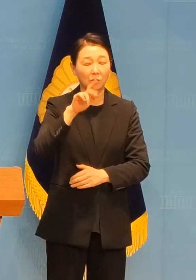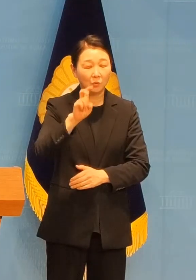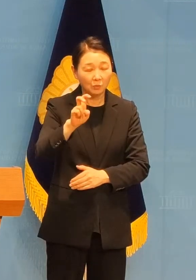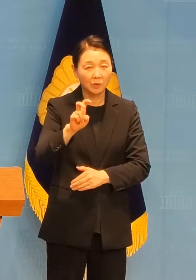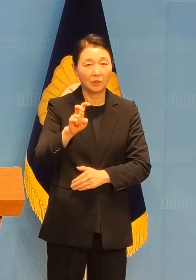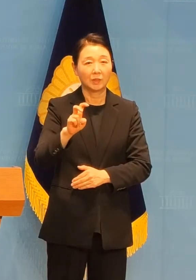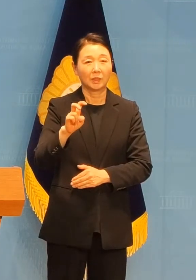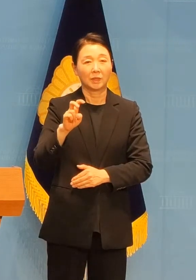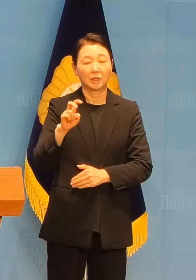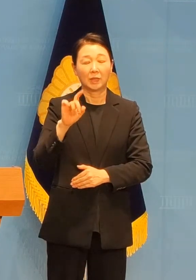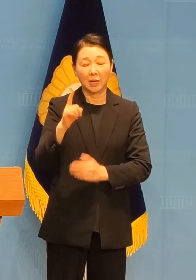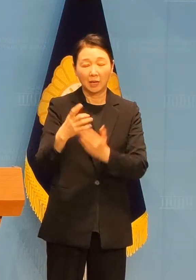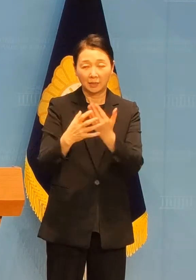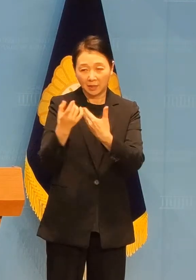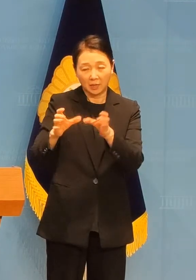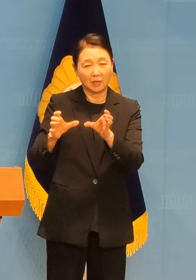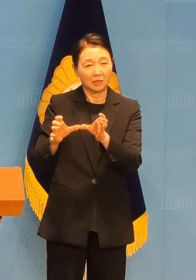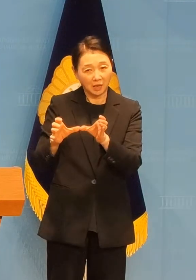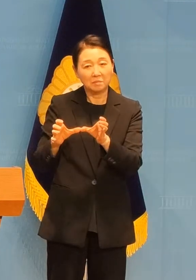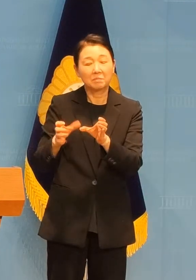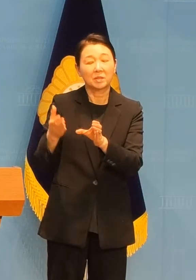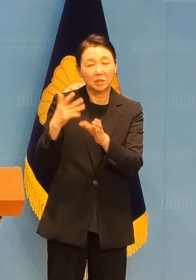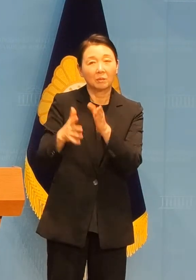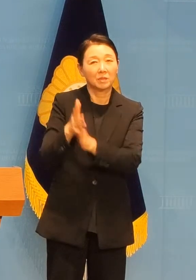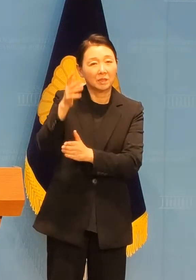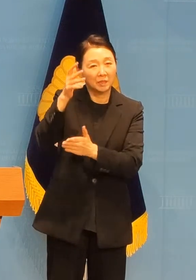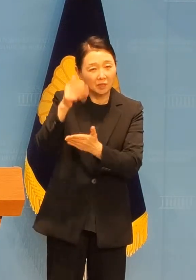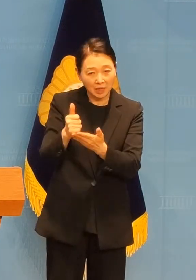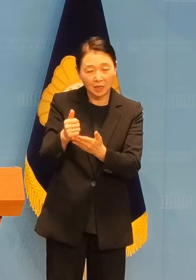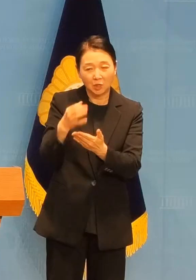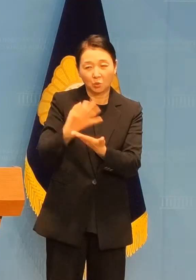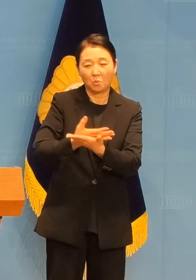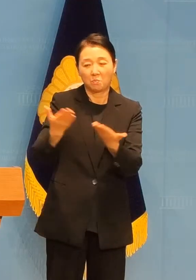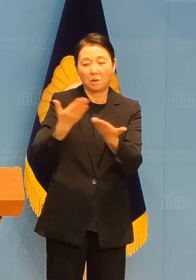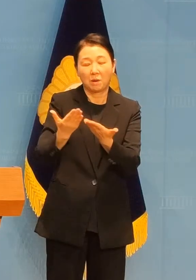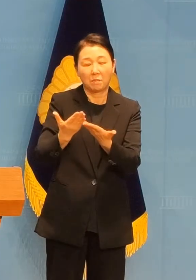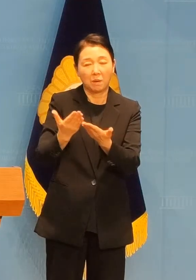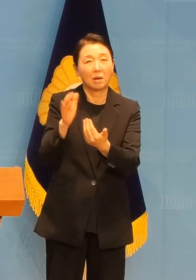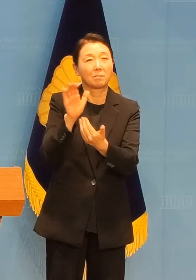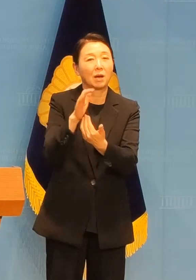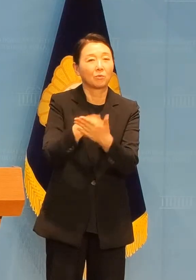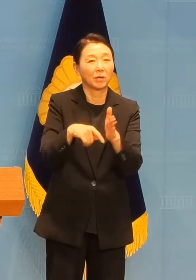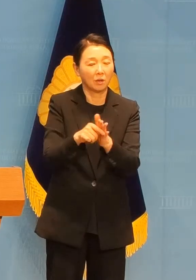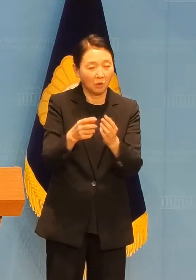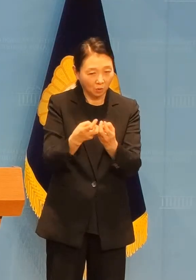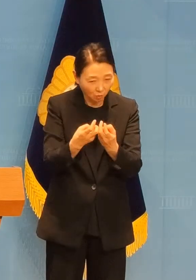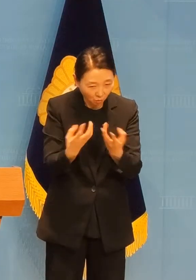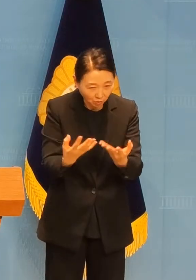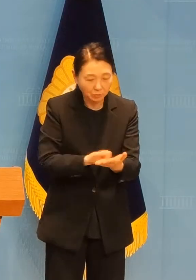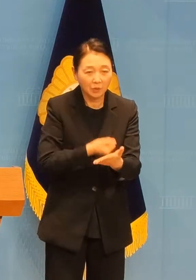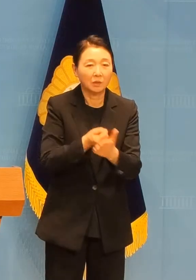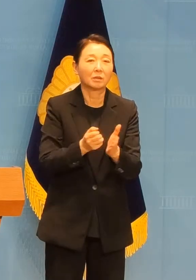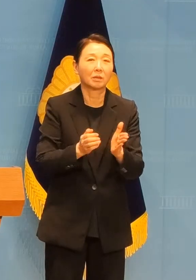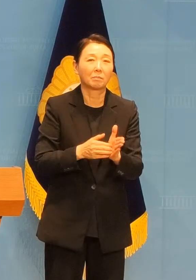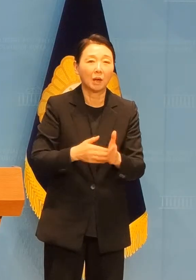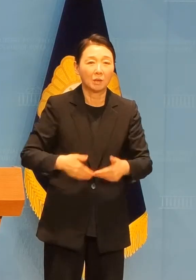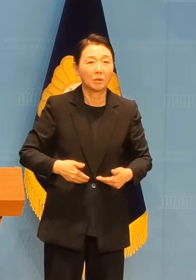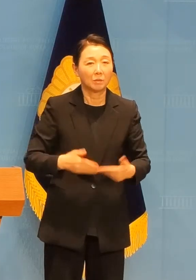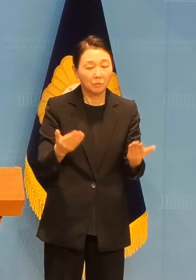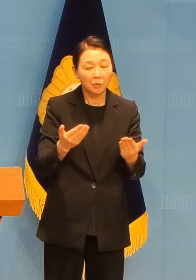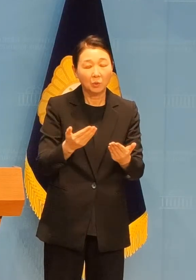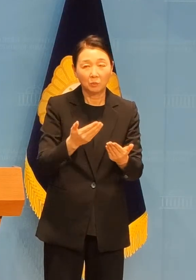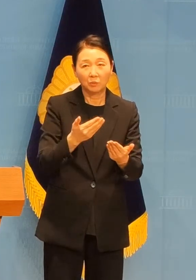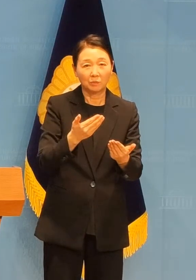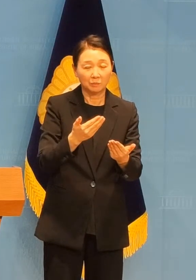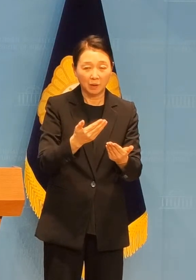전임 시장의 성남시 재정 파탄을 수습하기 위한 불가피한 결단이었으며 불필요하고